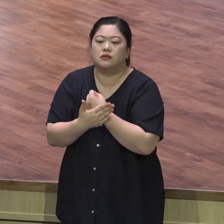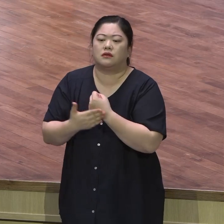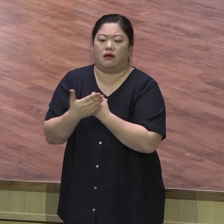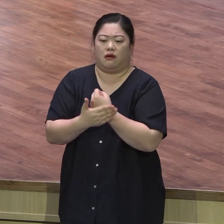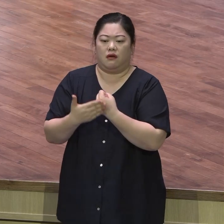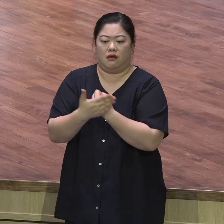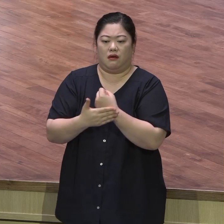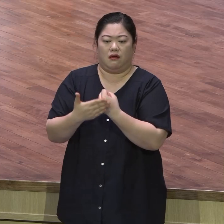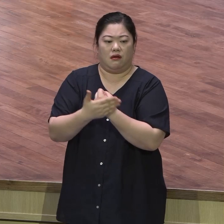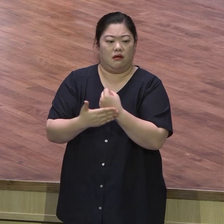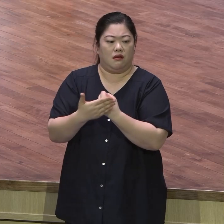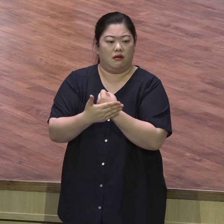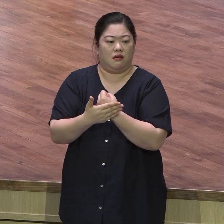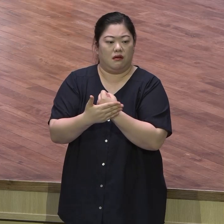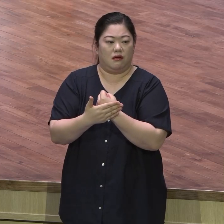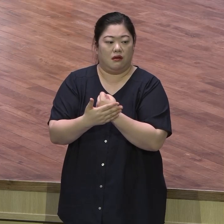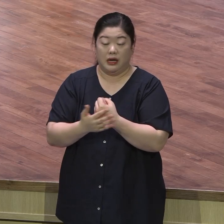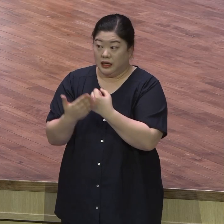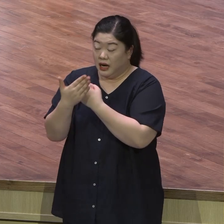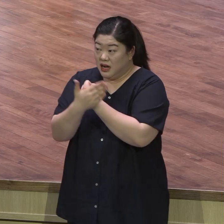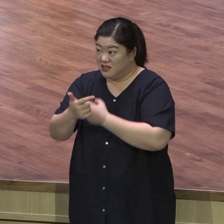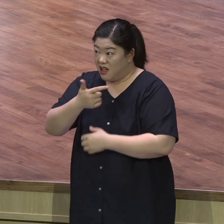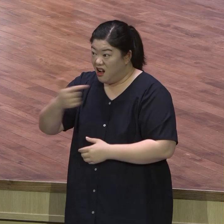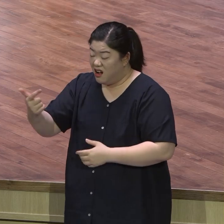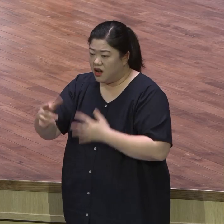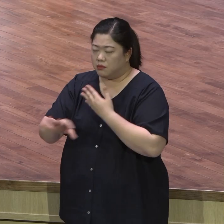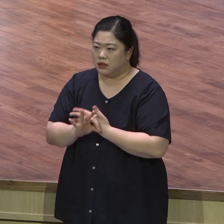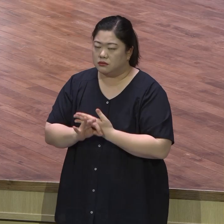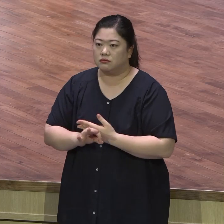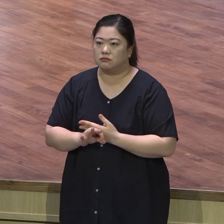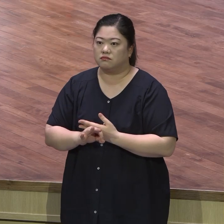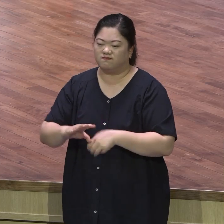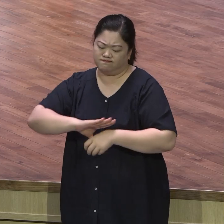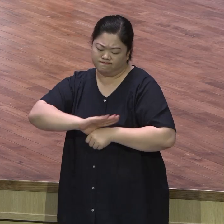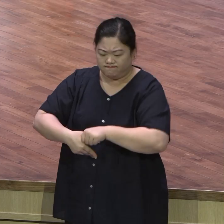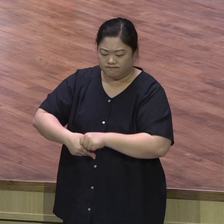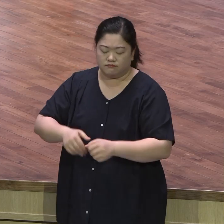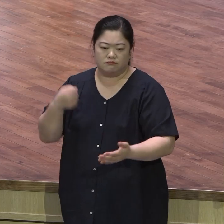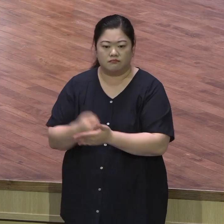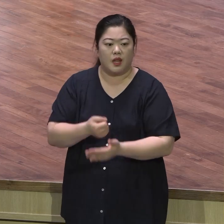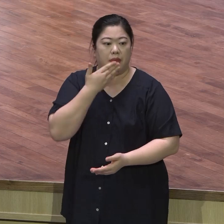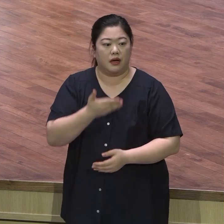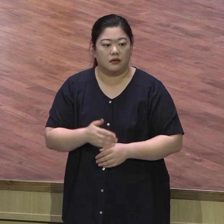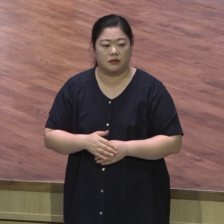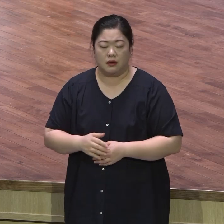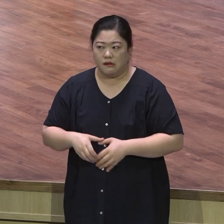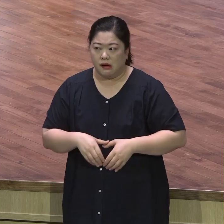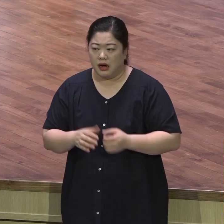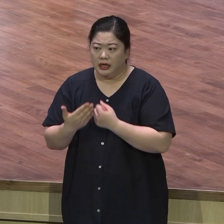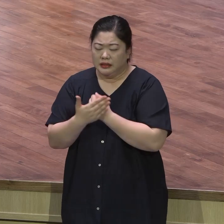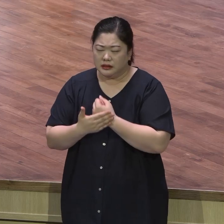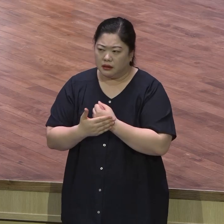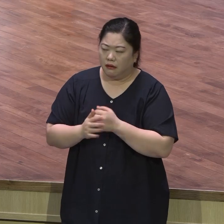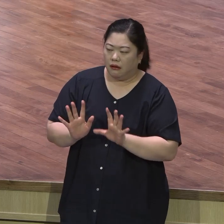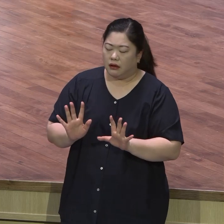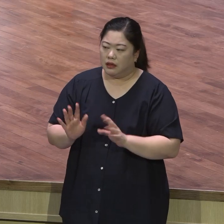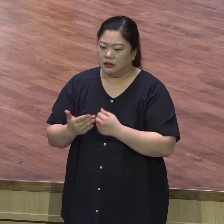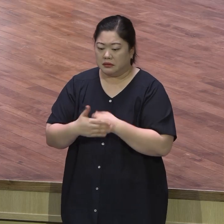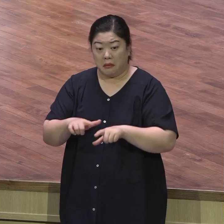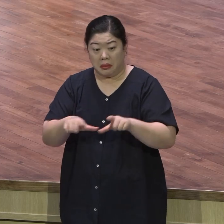은혜는 전혀 시험들지 않습니다. 갈등하지 않습니다. 아깝지 않습니다. 하나님의 은혜가 자리 잡고 있어요.